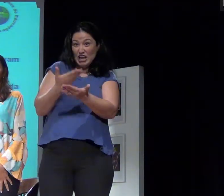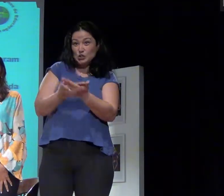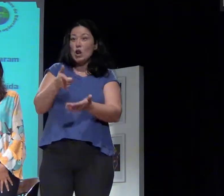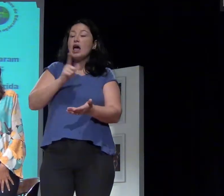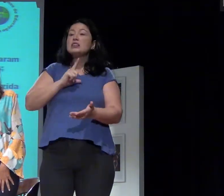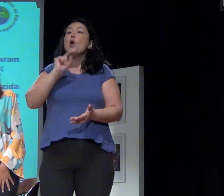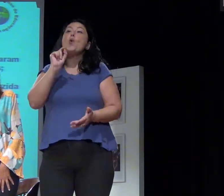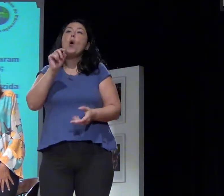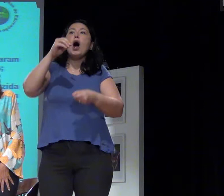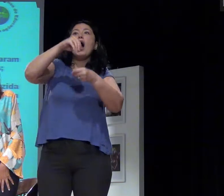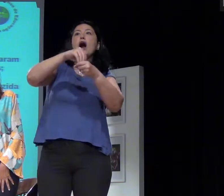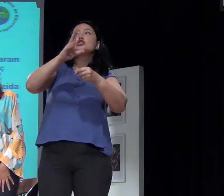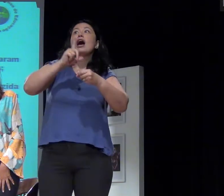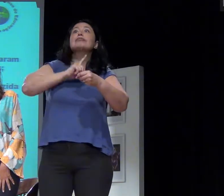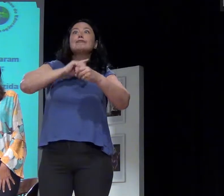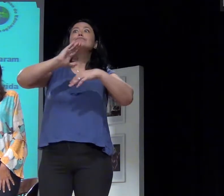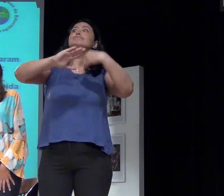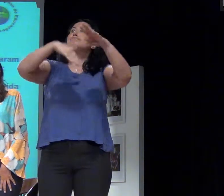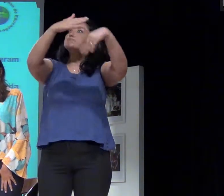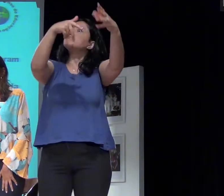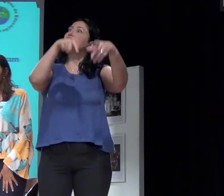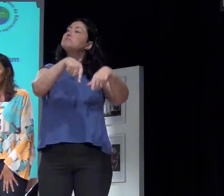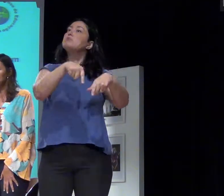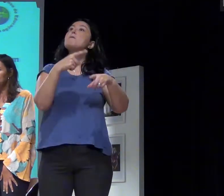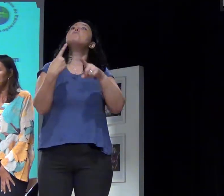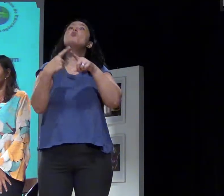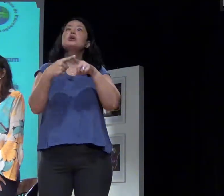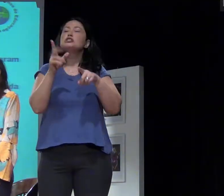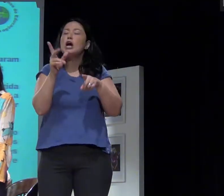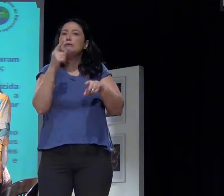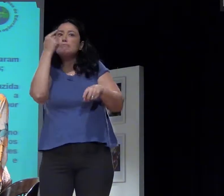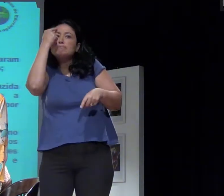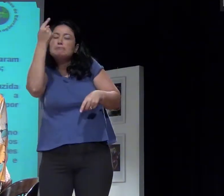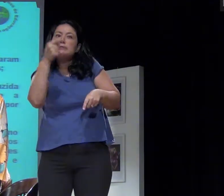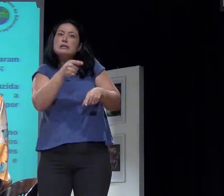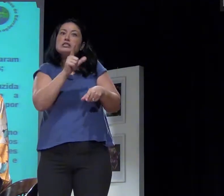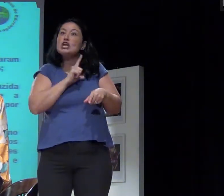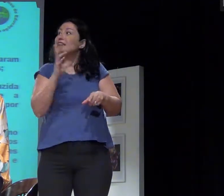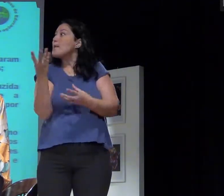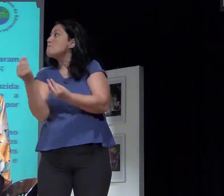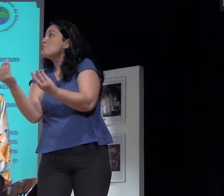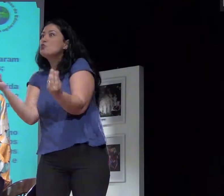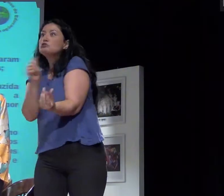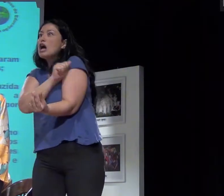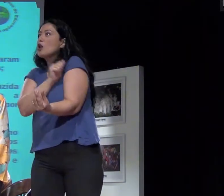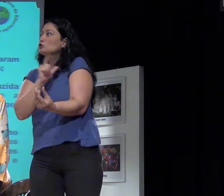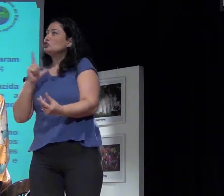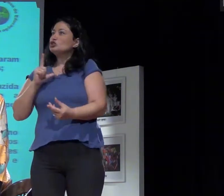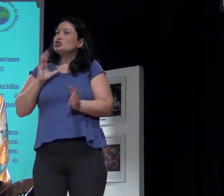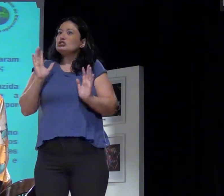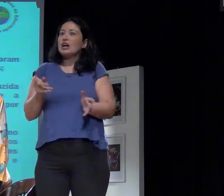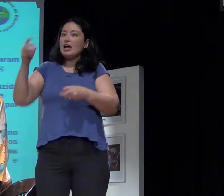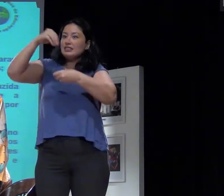também que já está começando a ser desenvolvida. Por quê? Porque nós já temos muitos alunos nossos que já estão dentro